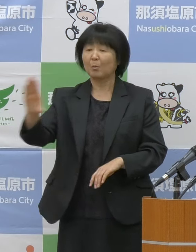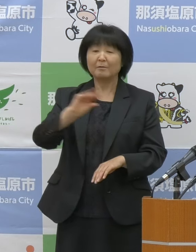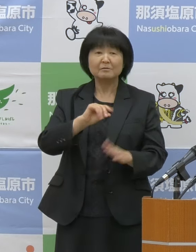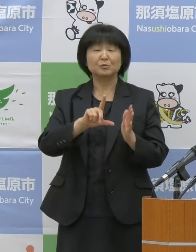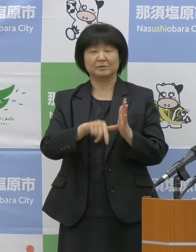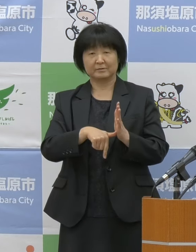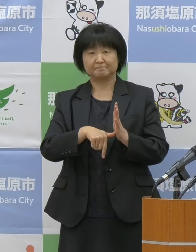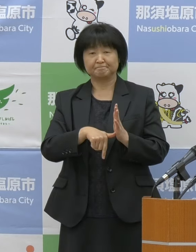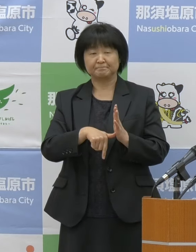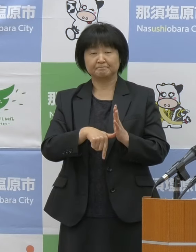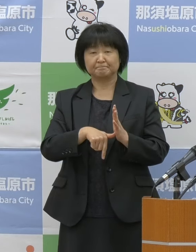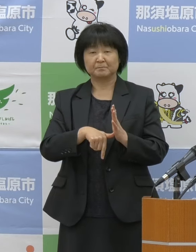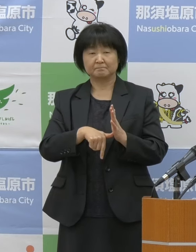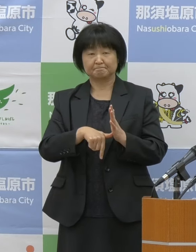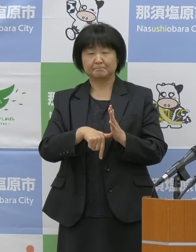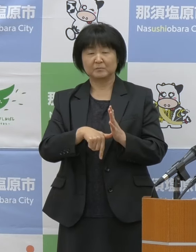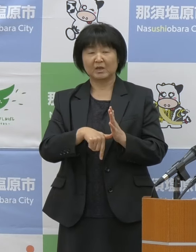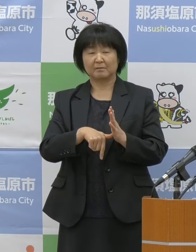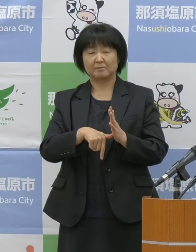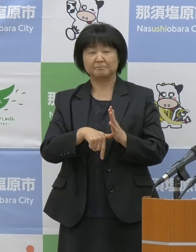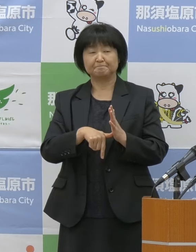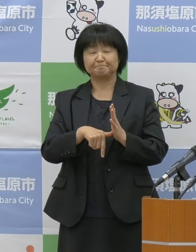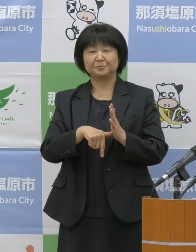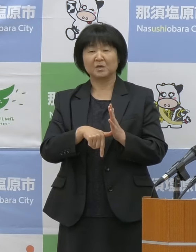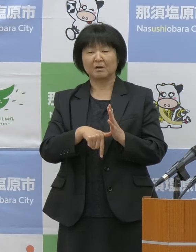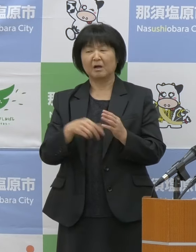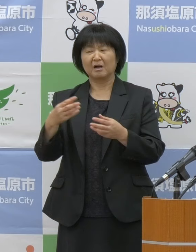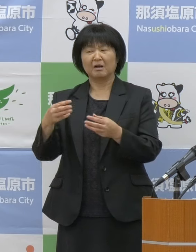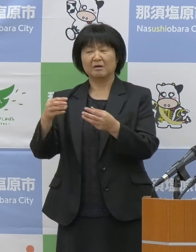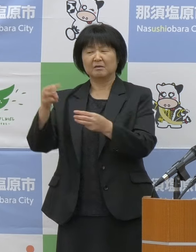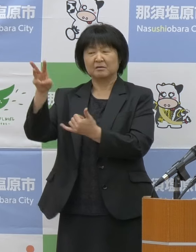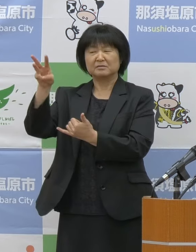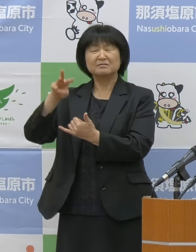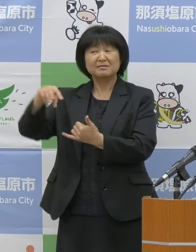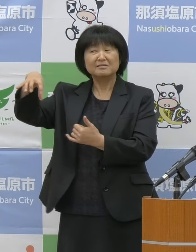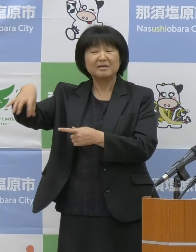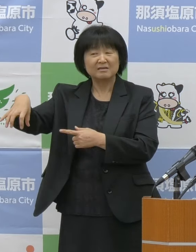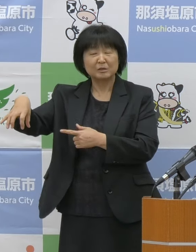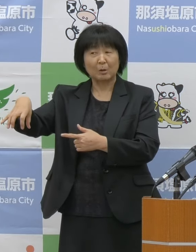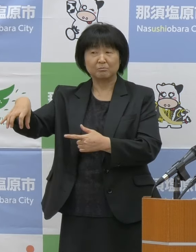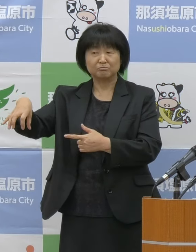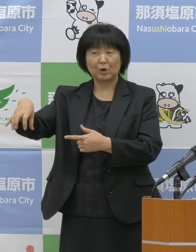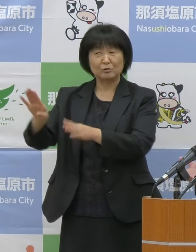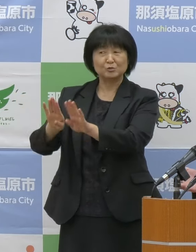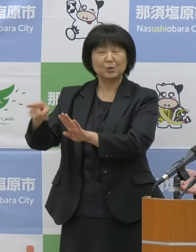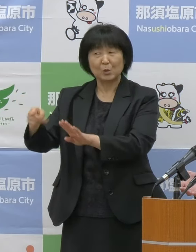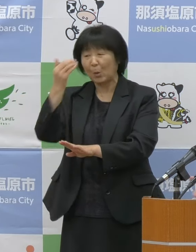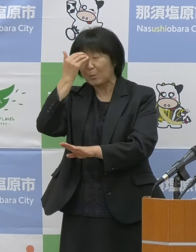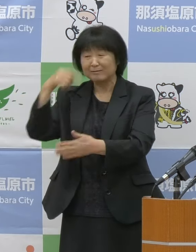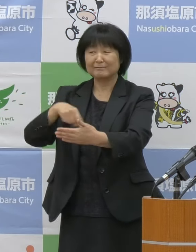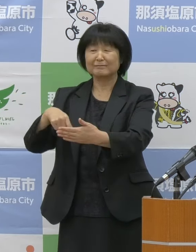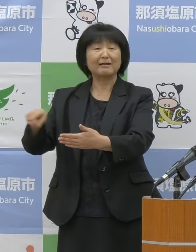に、前兆的にこの被災地での緊迫感、そしてどういったことに困っているの